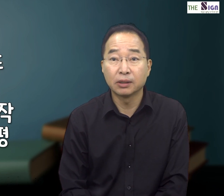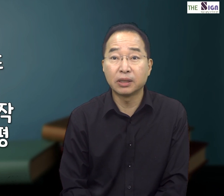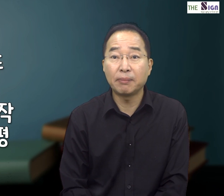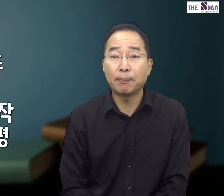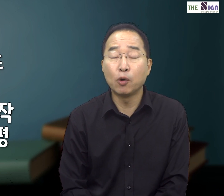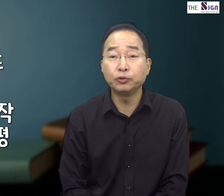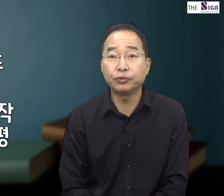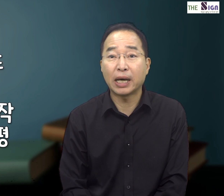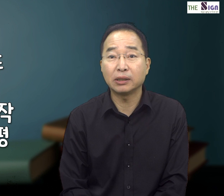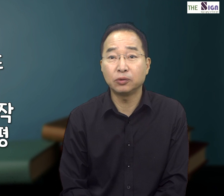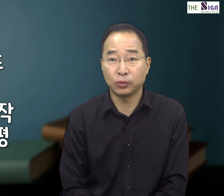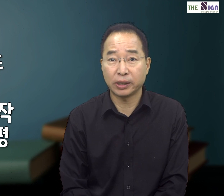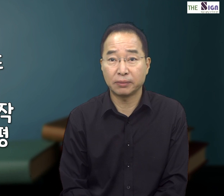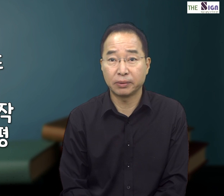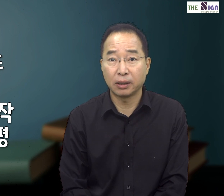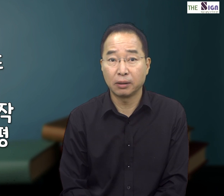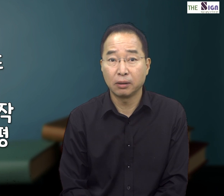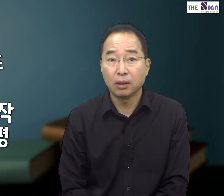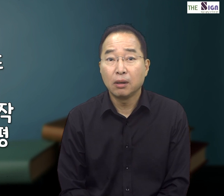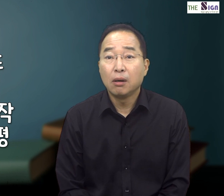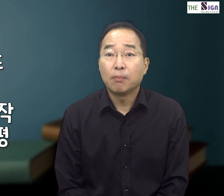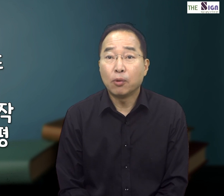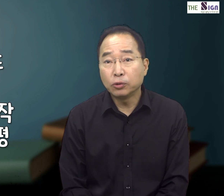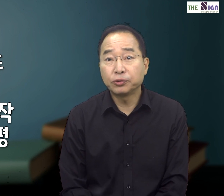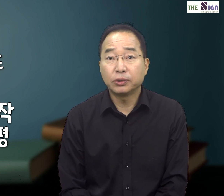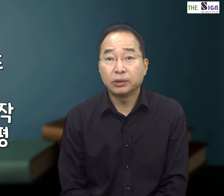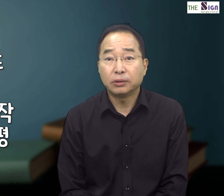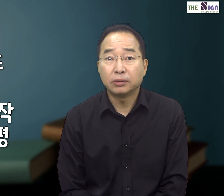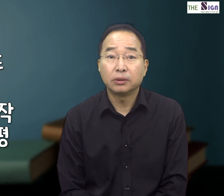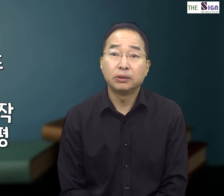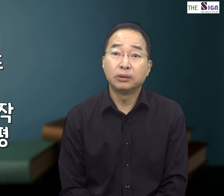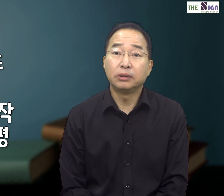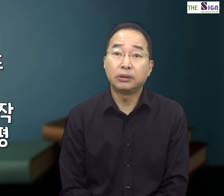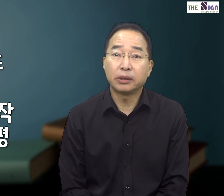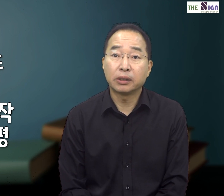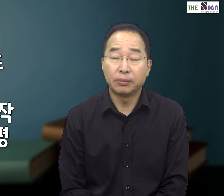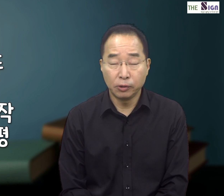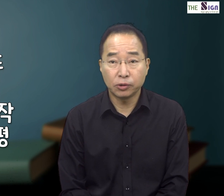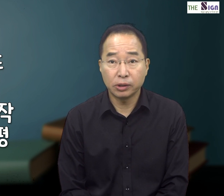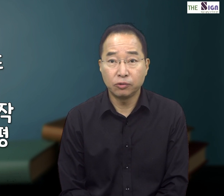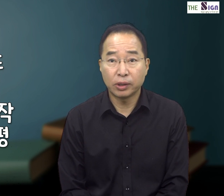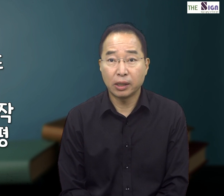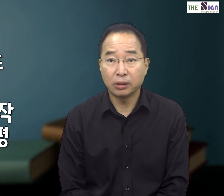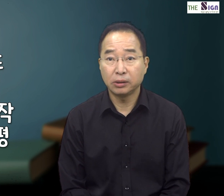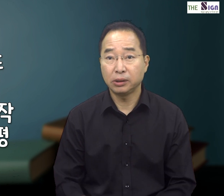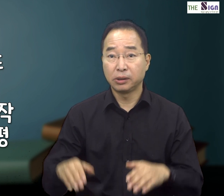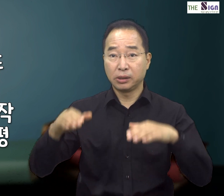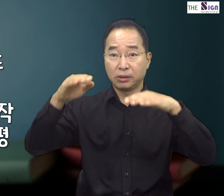다음에 모두라는 동작입니다. 모두는 이제 기본적인 수화는 이렇게